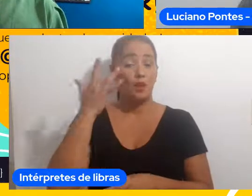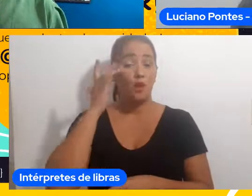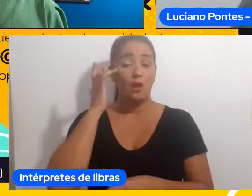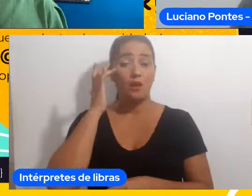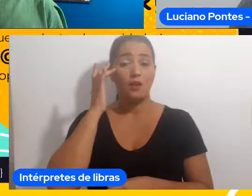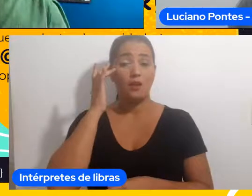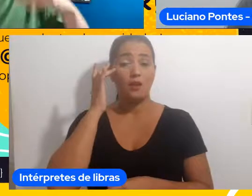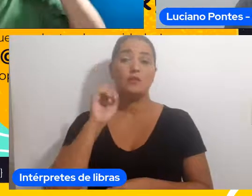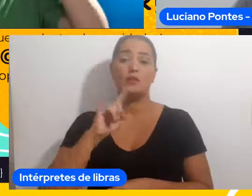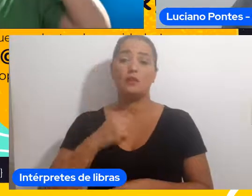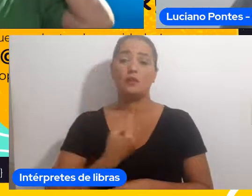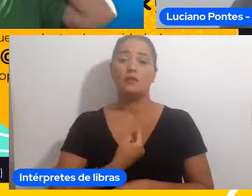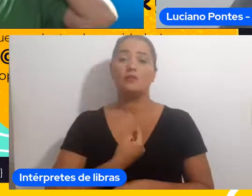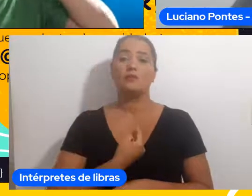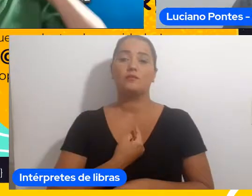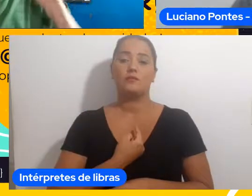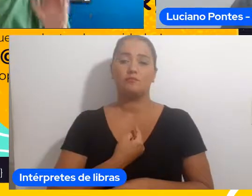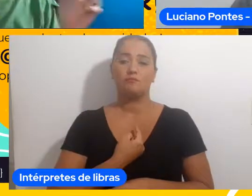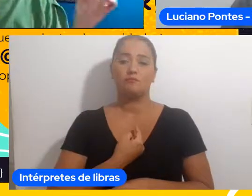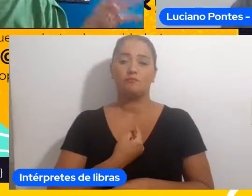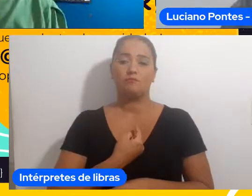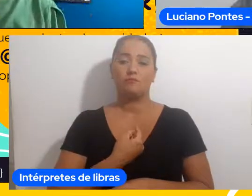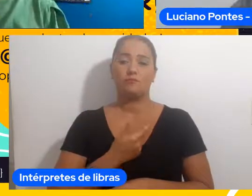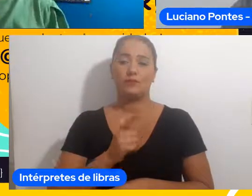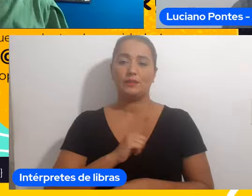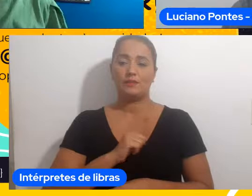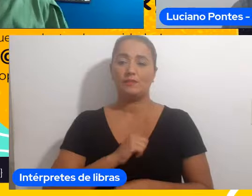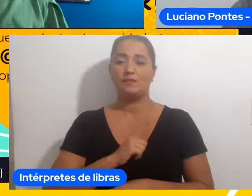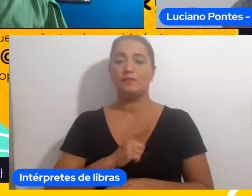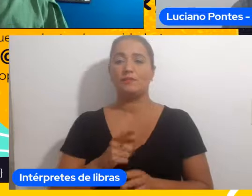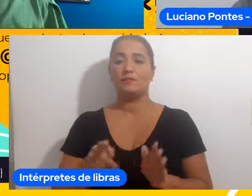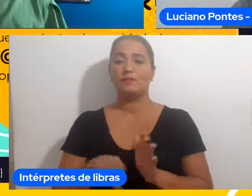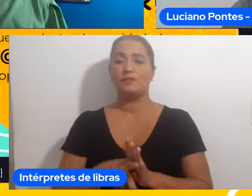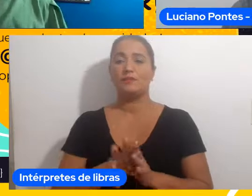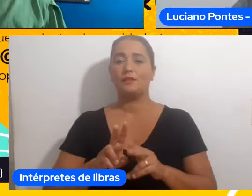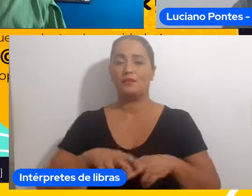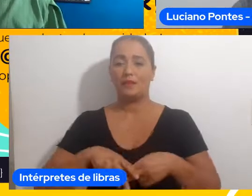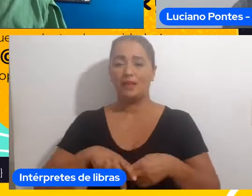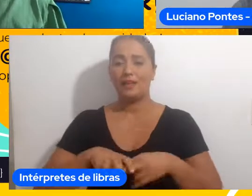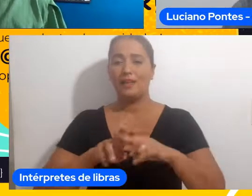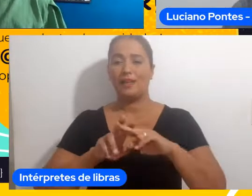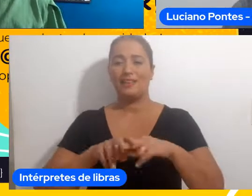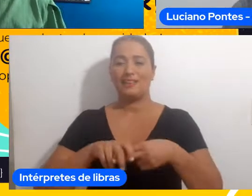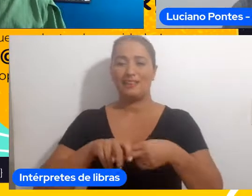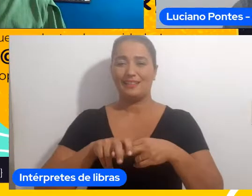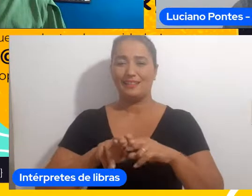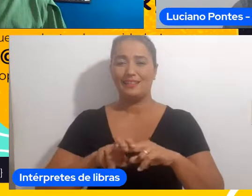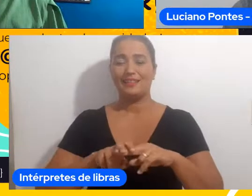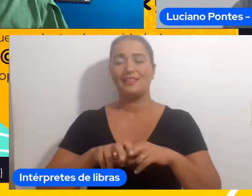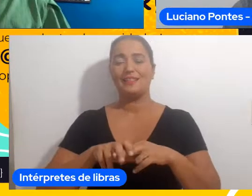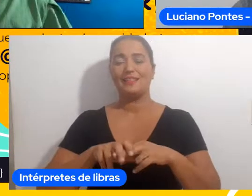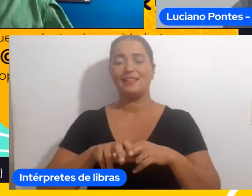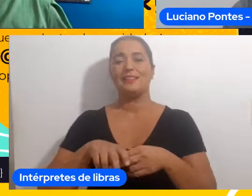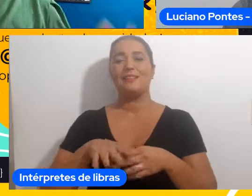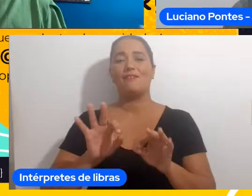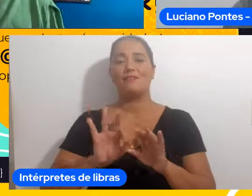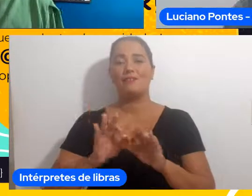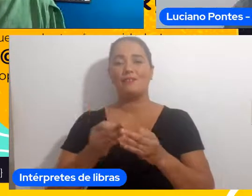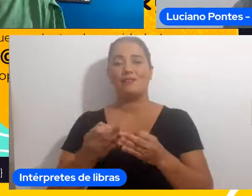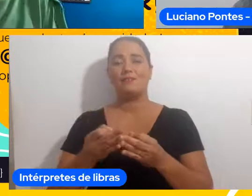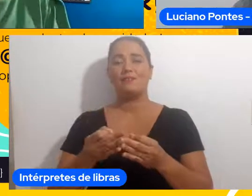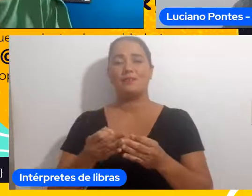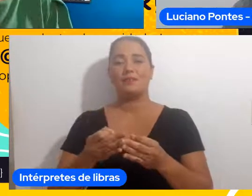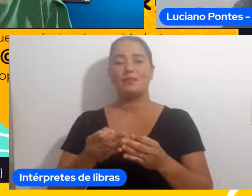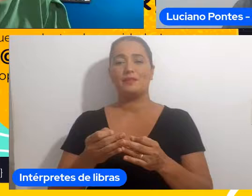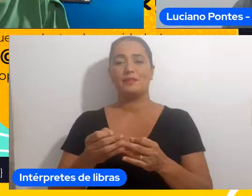sempre teve um cantinho e tinha até uma cadeira de balanço, onde a família sentava e às vezes até mesmo no